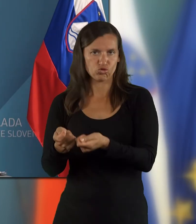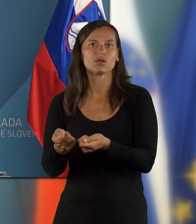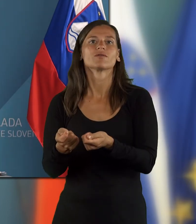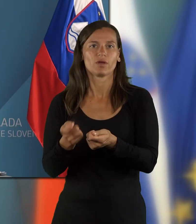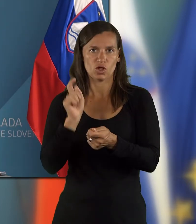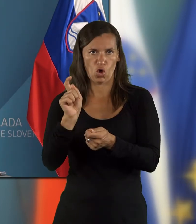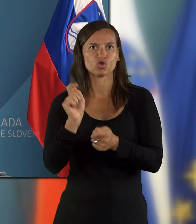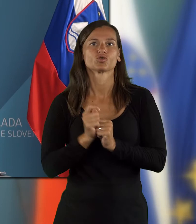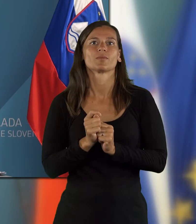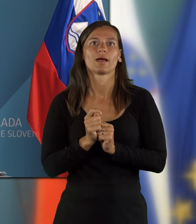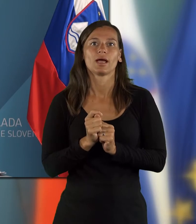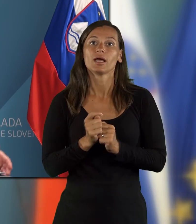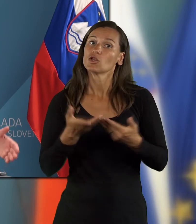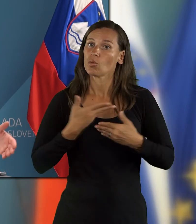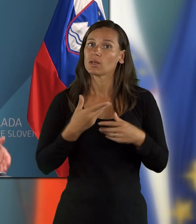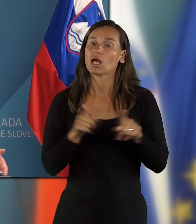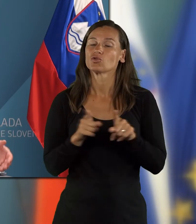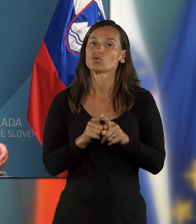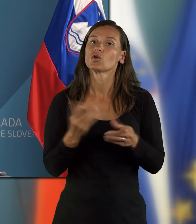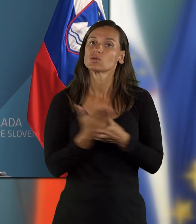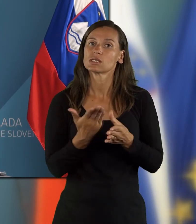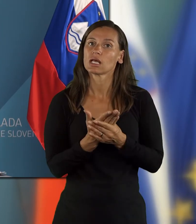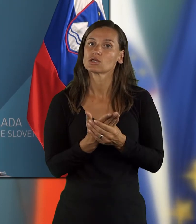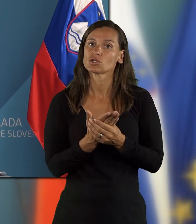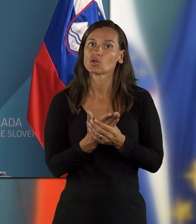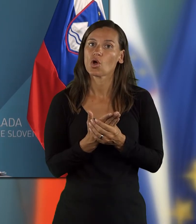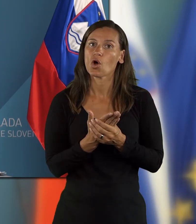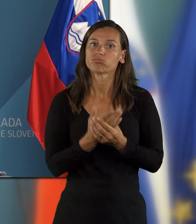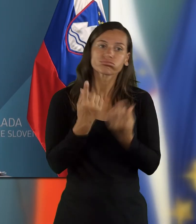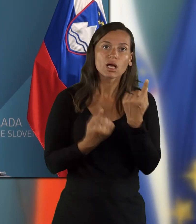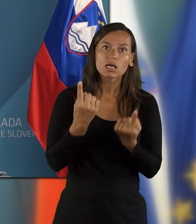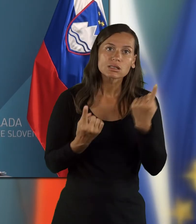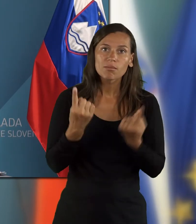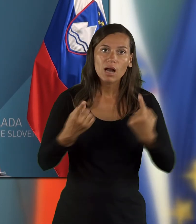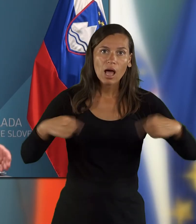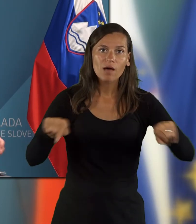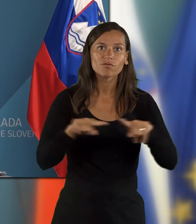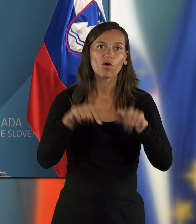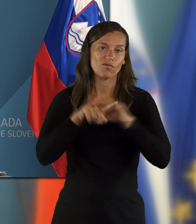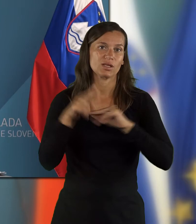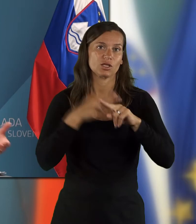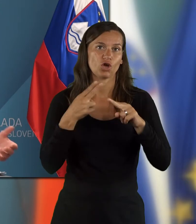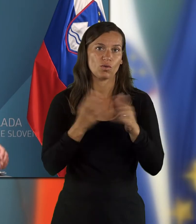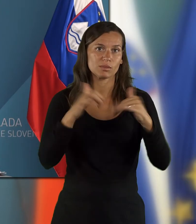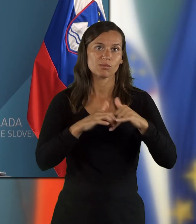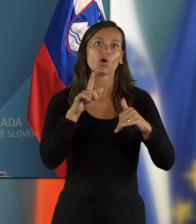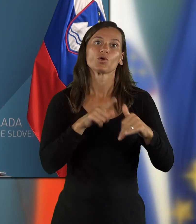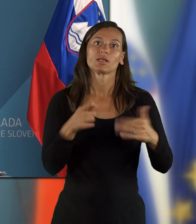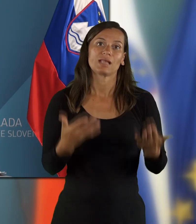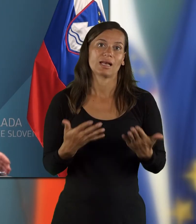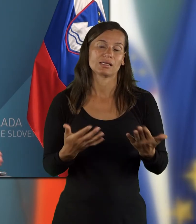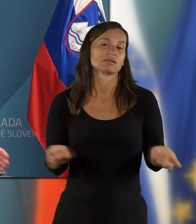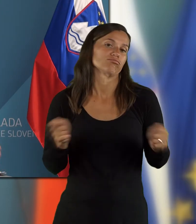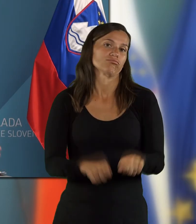odločila o vložitvi tožbe, dobila v bistvu tudi ustrezno razpravo v